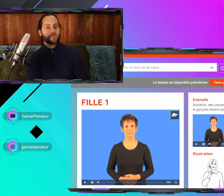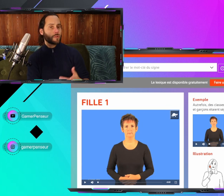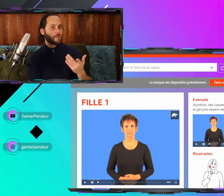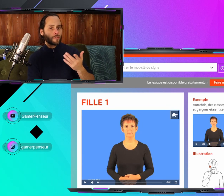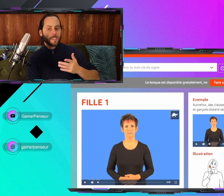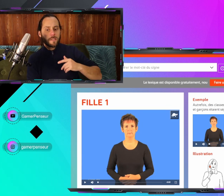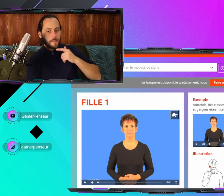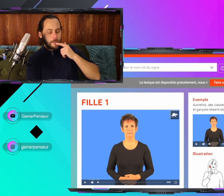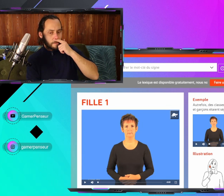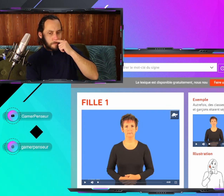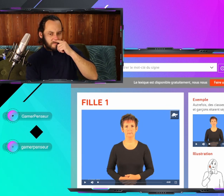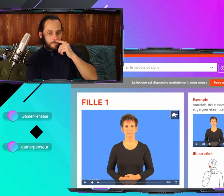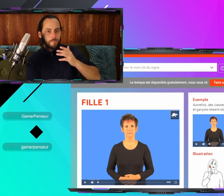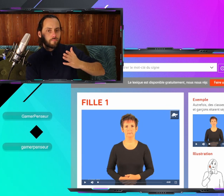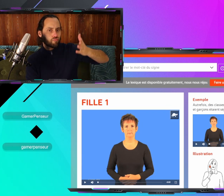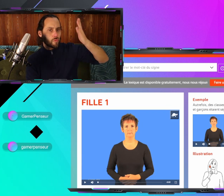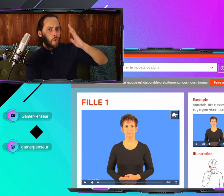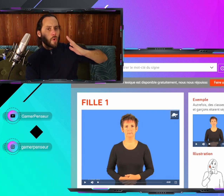Je crois que ce que je viens de signer...